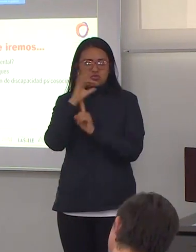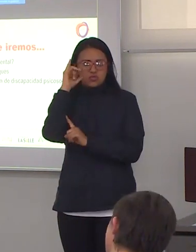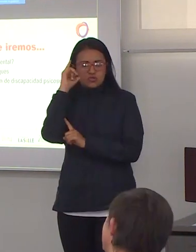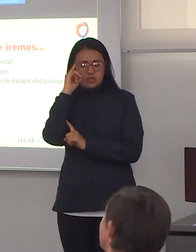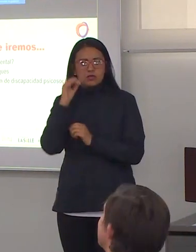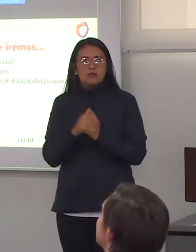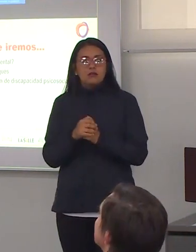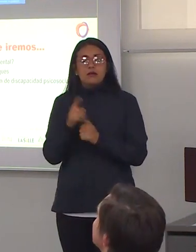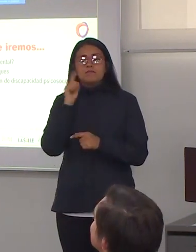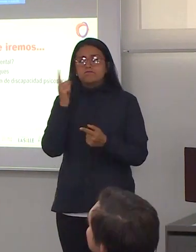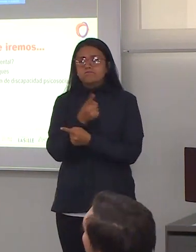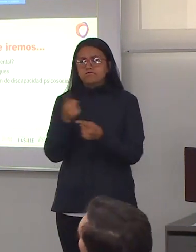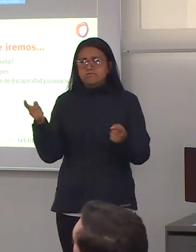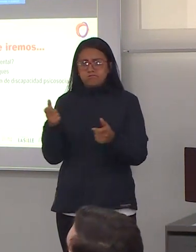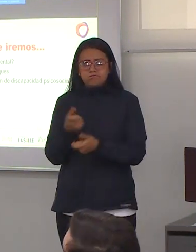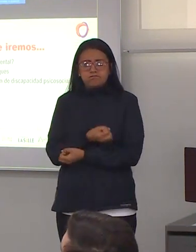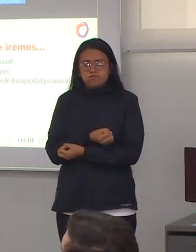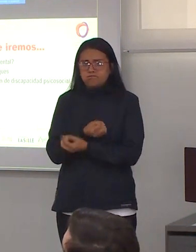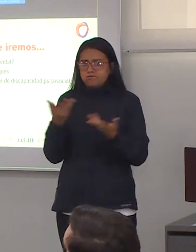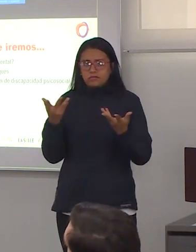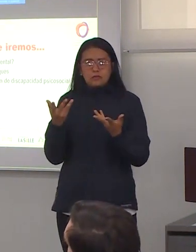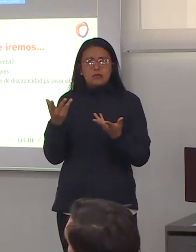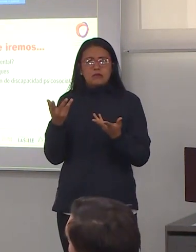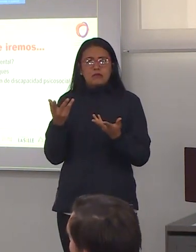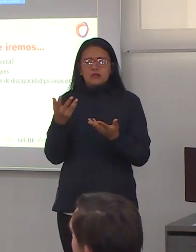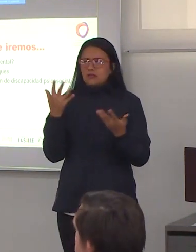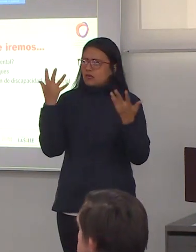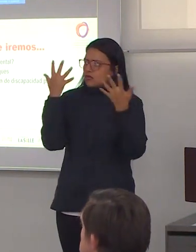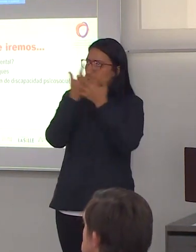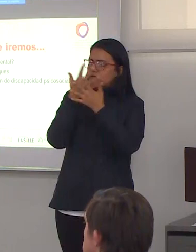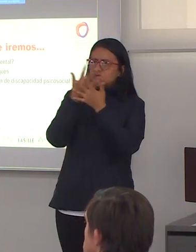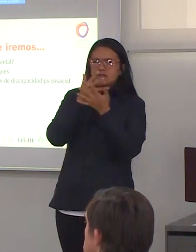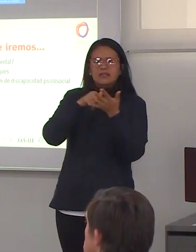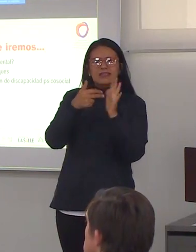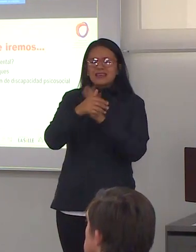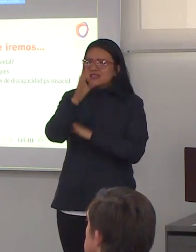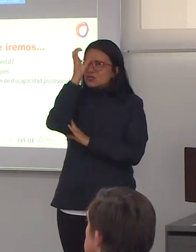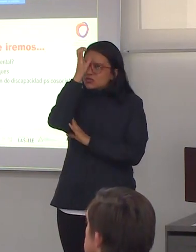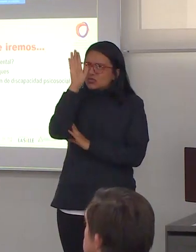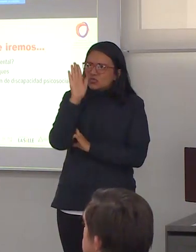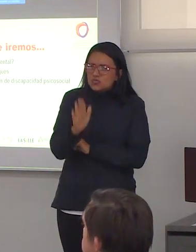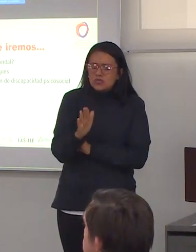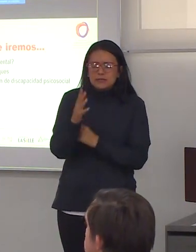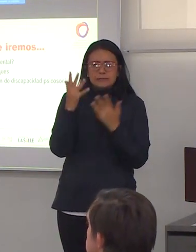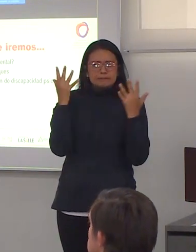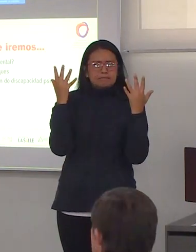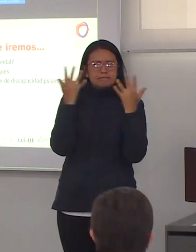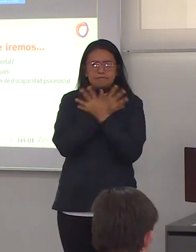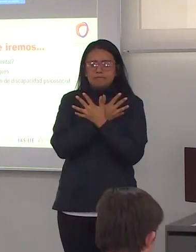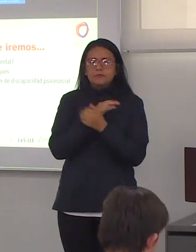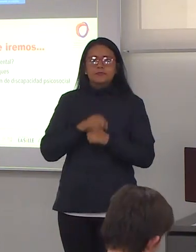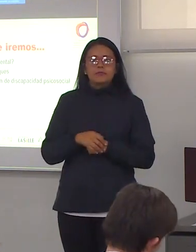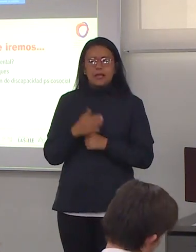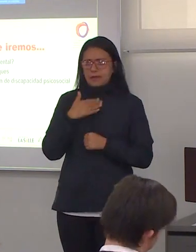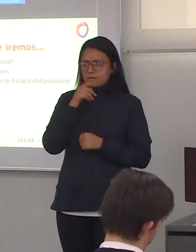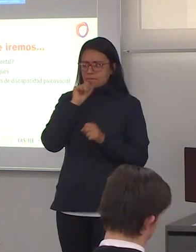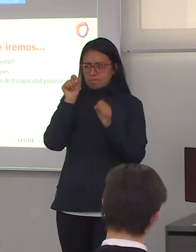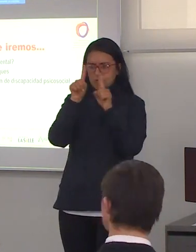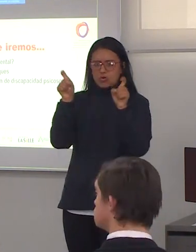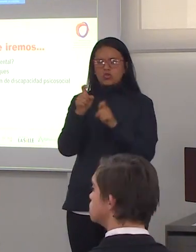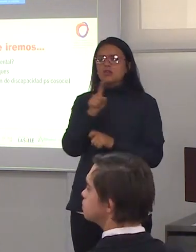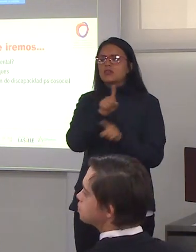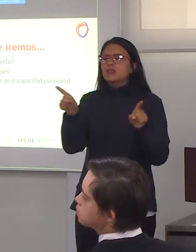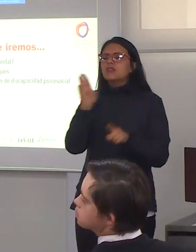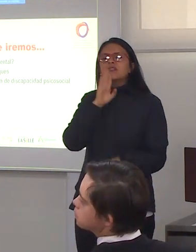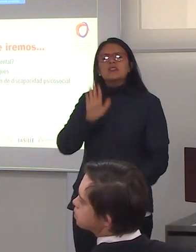Hernando la gran mayoría tiene gran confusión respecto a este término y si yo pregunto aquí levante